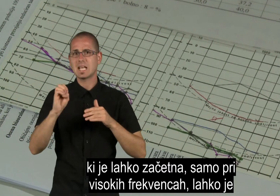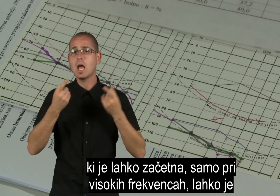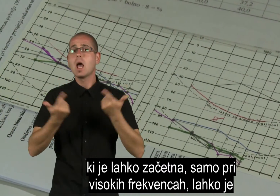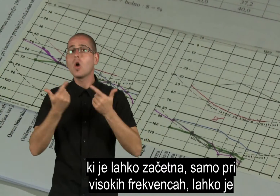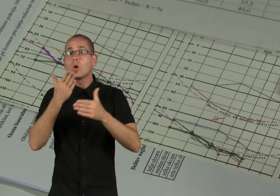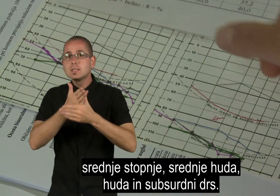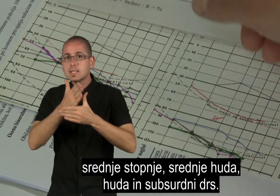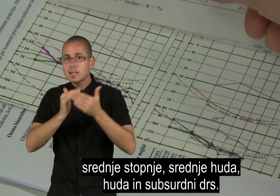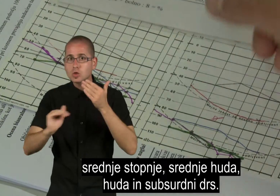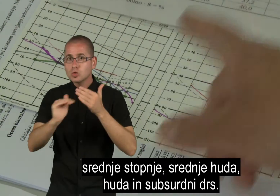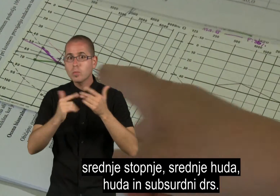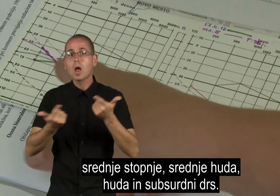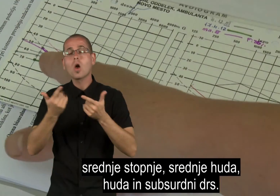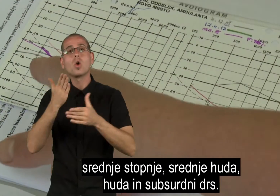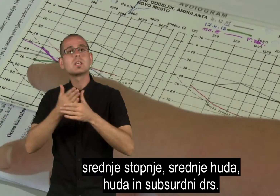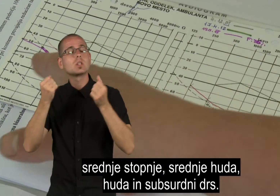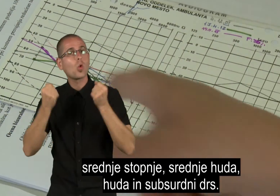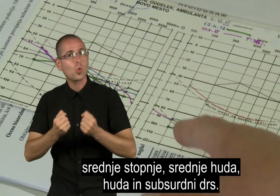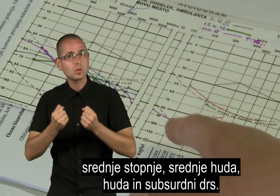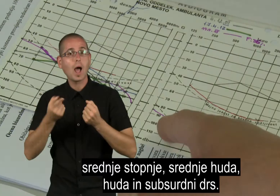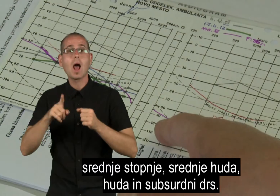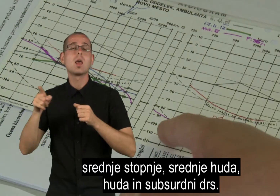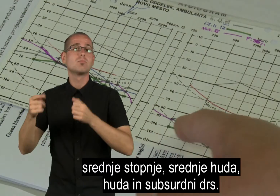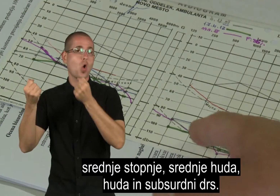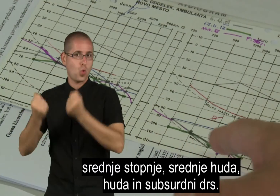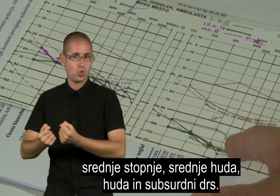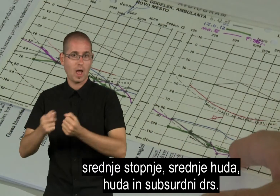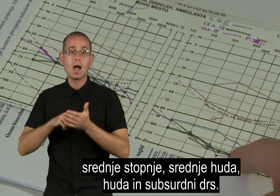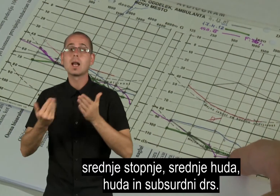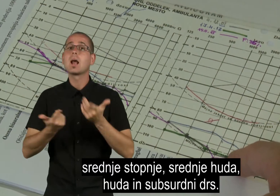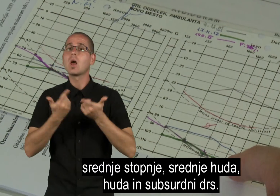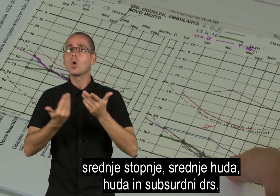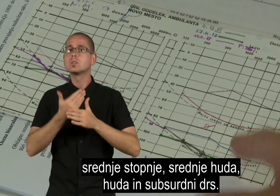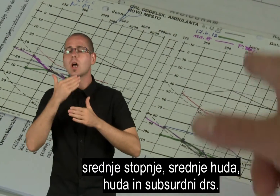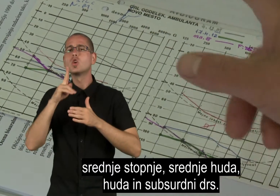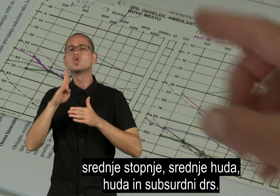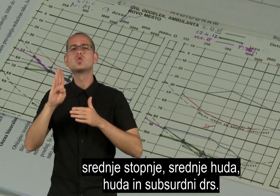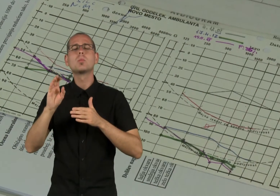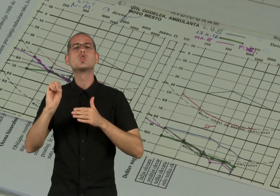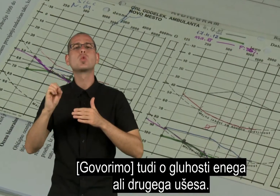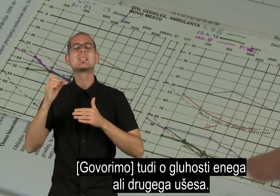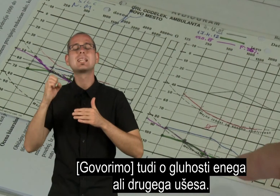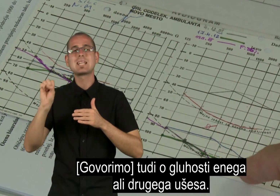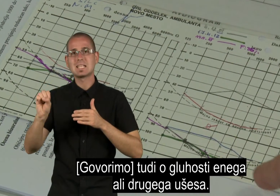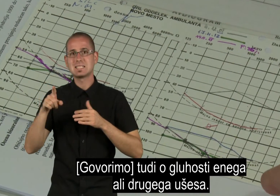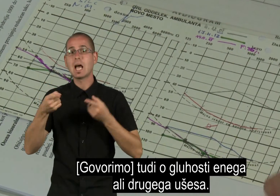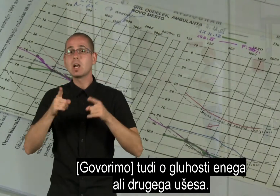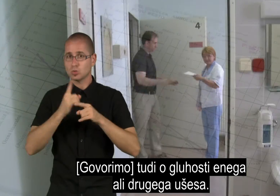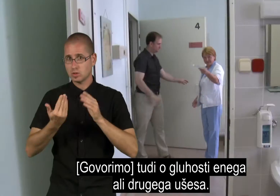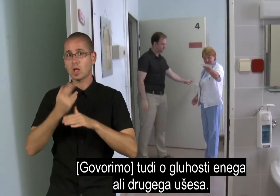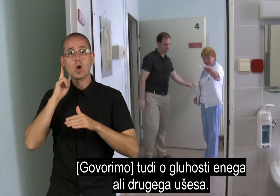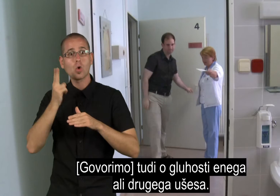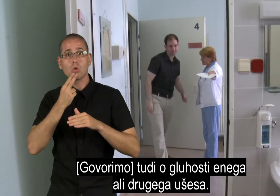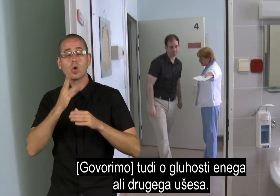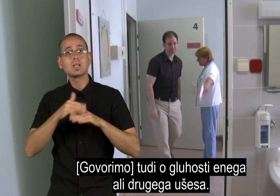je srednje stopnje, lahko je srednje huda, gre lahko za subsurditas in pa tudi celo za